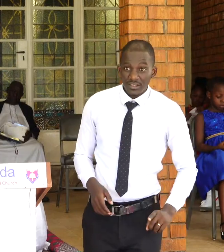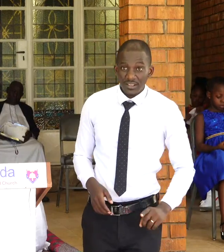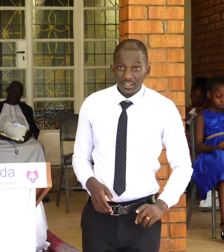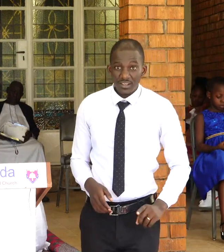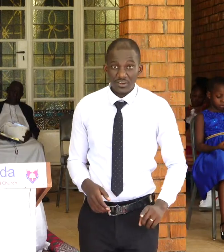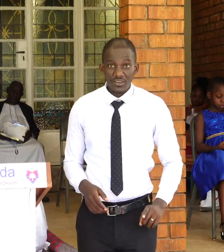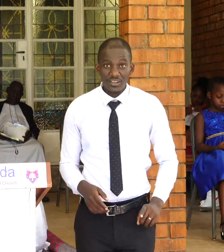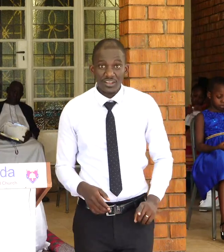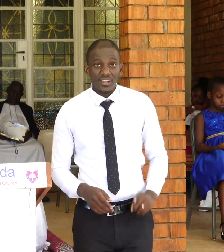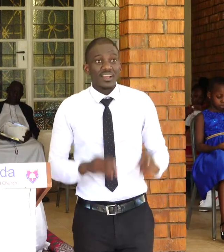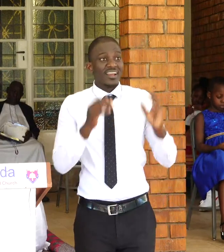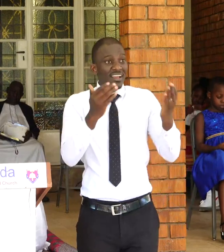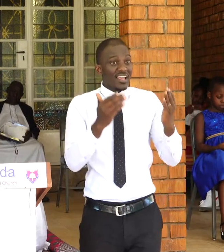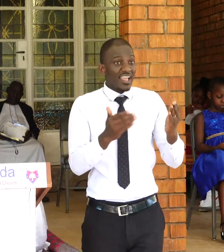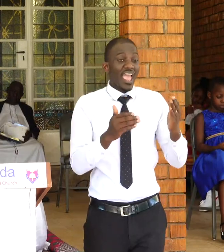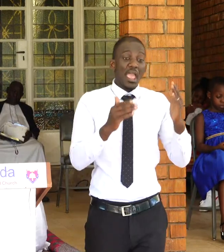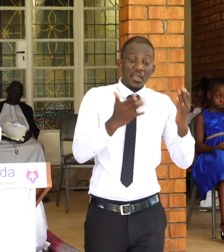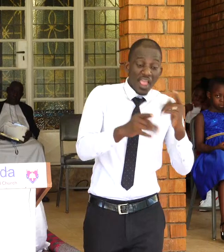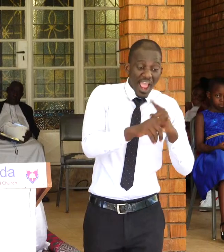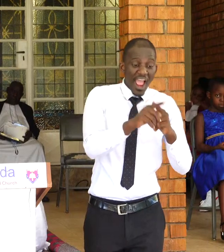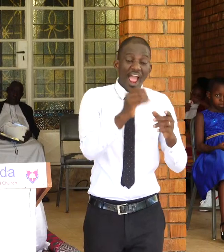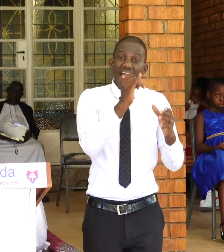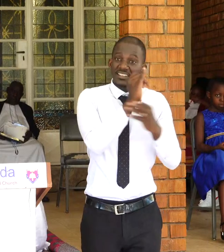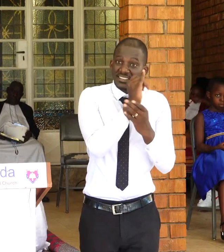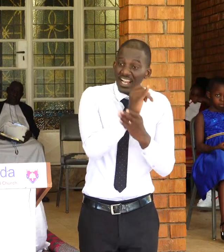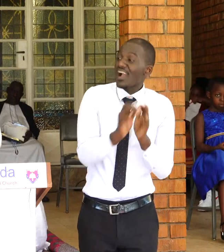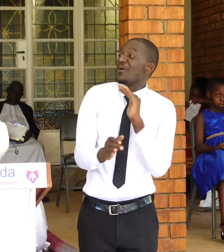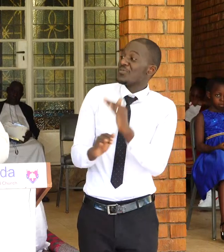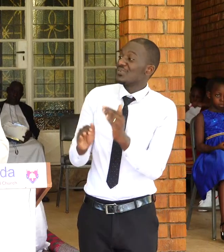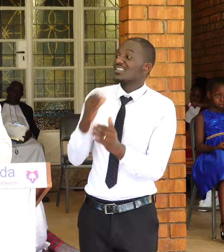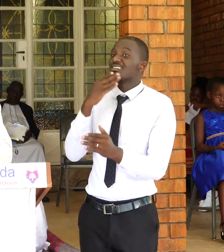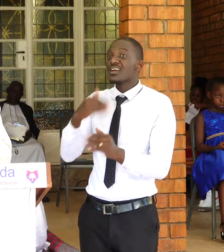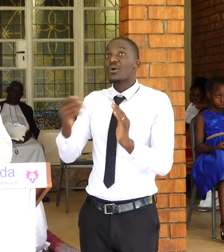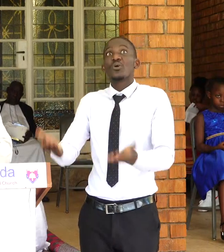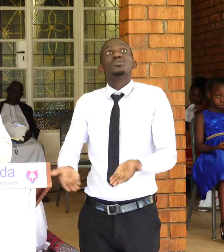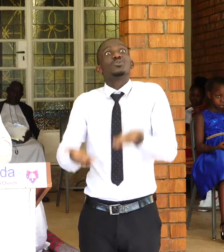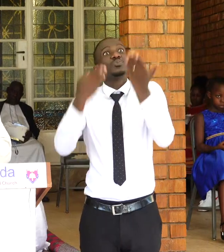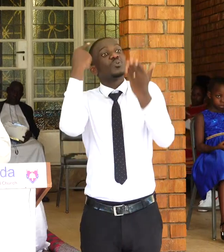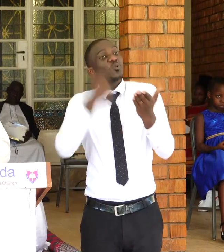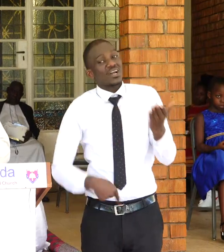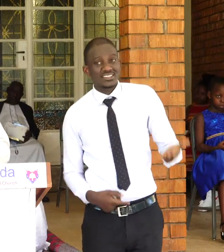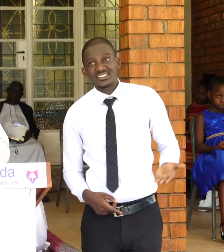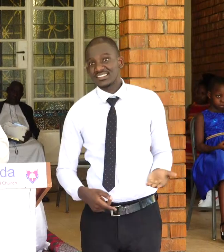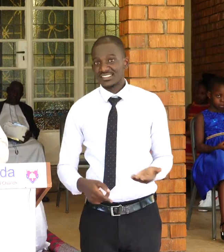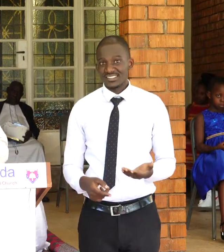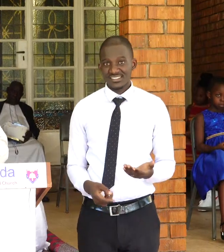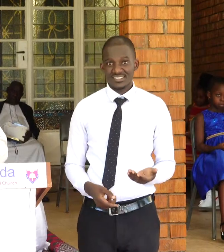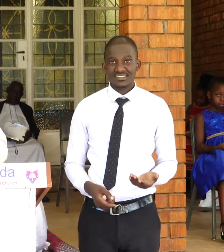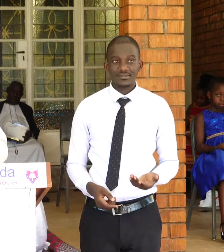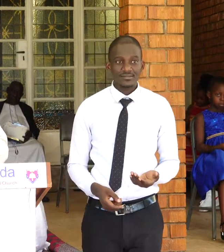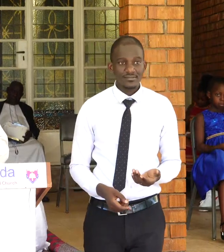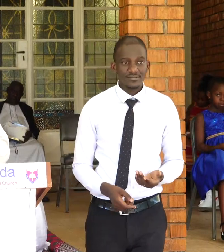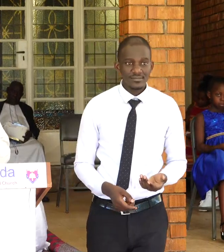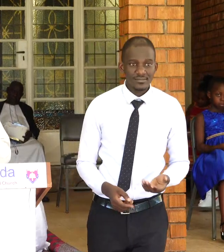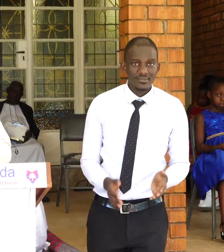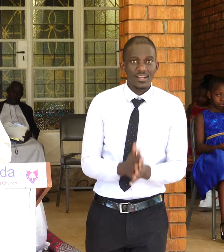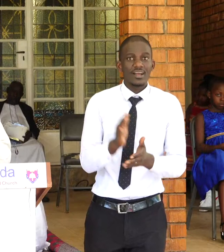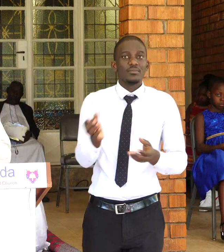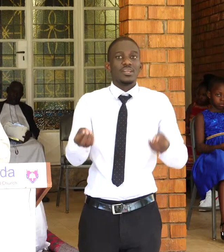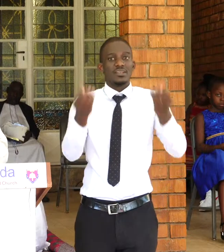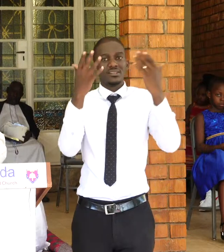agendo kiwaayo nti kiki kye tugenda okuwaayo. Aleluya,